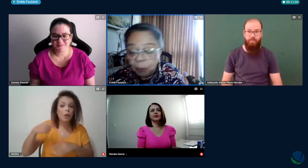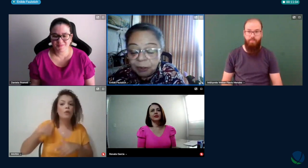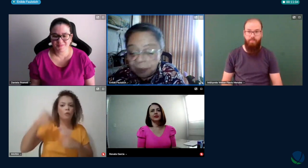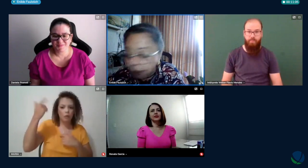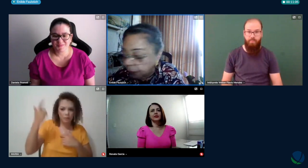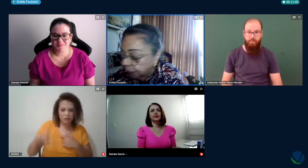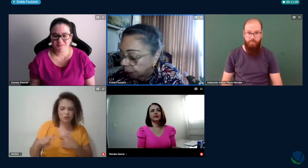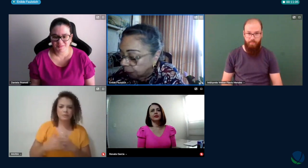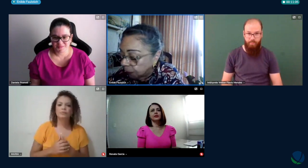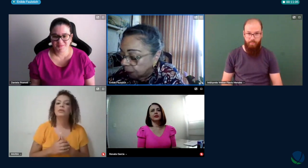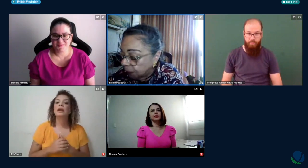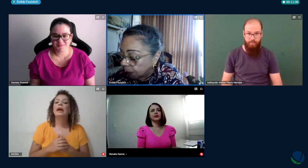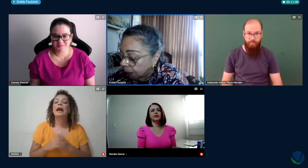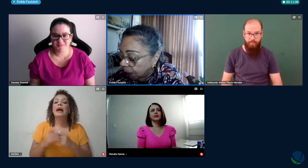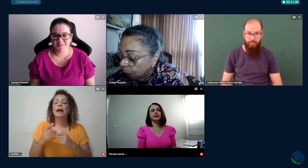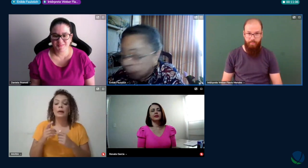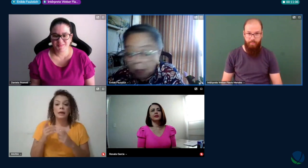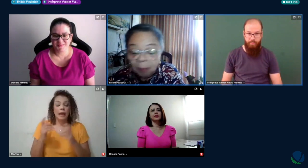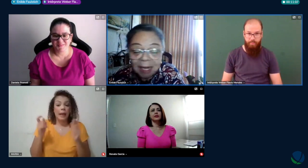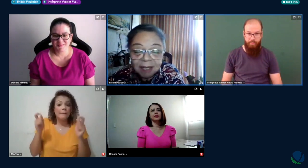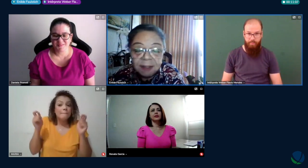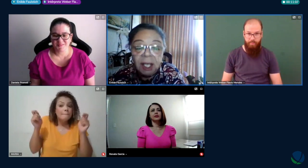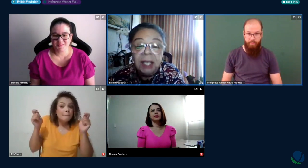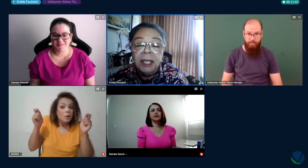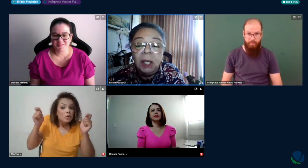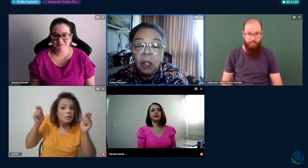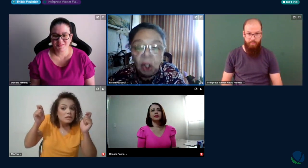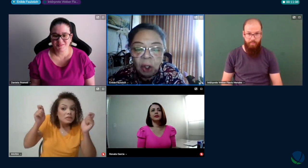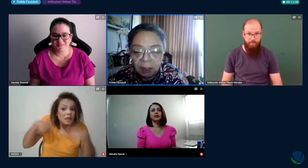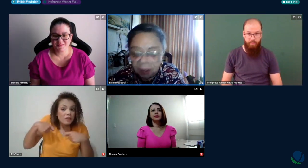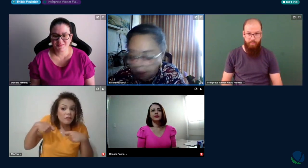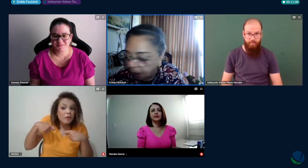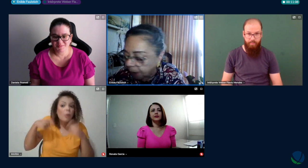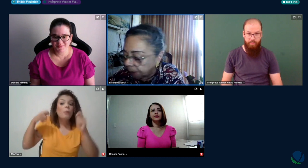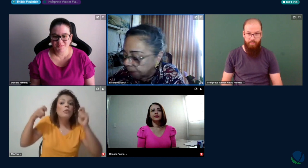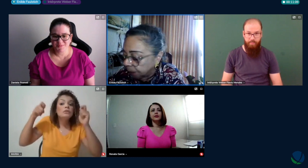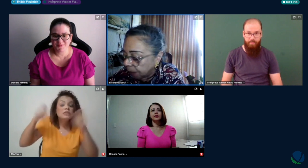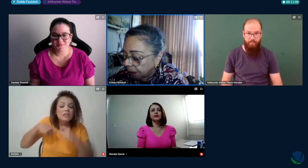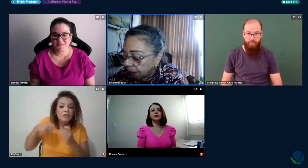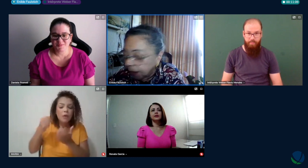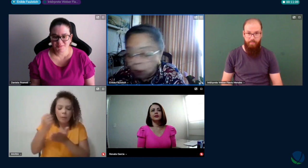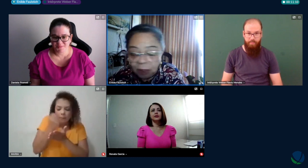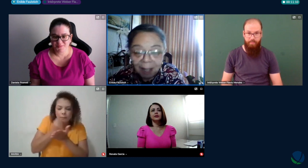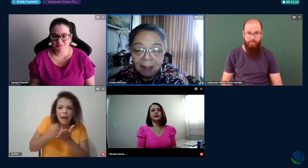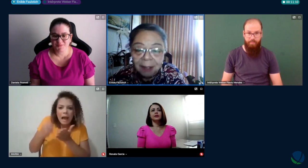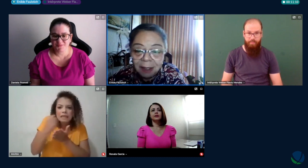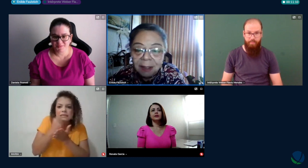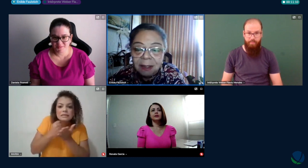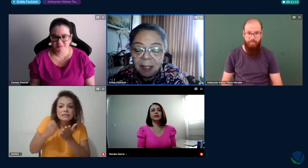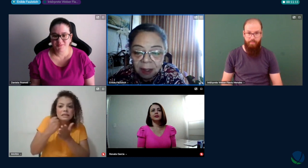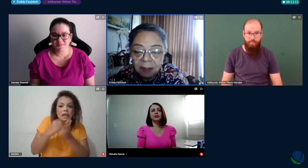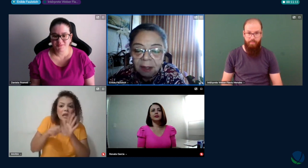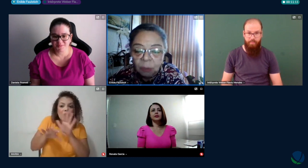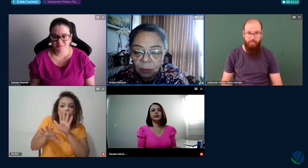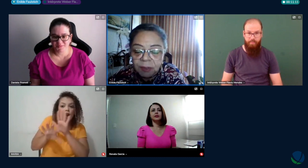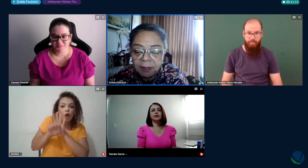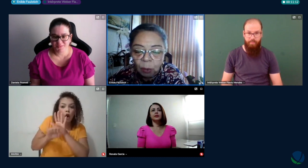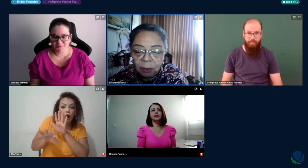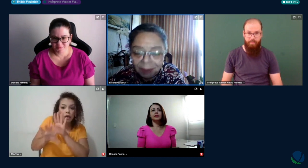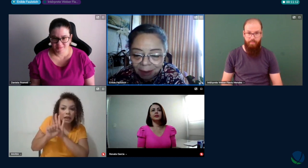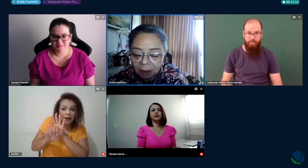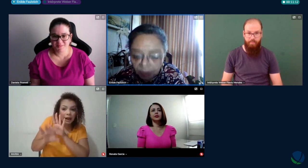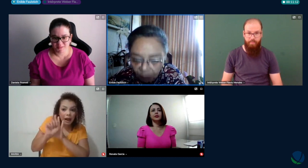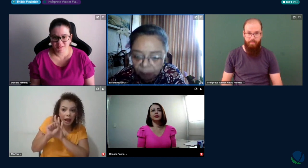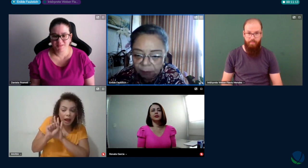é possível uma base icônica estar inserida num